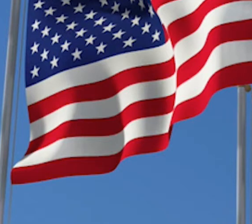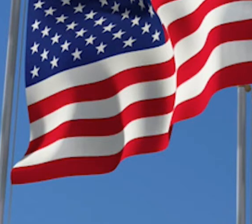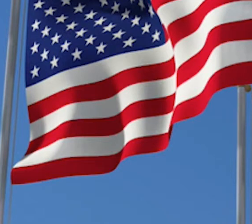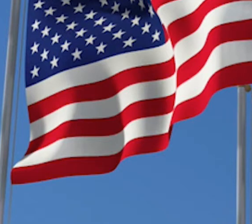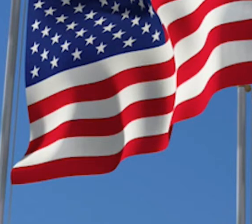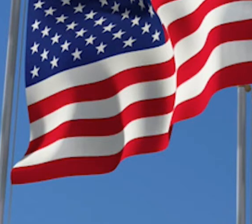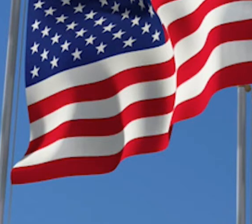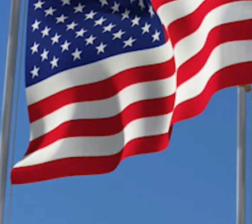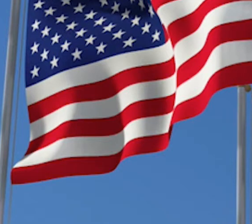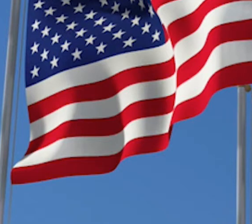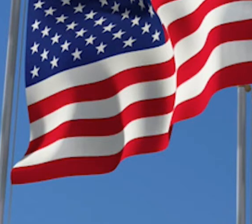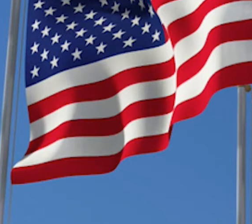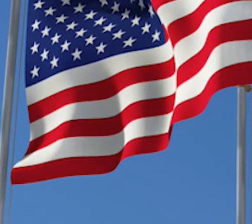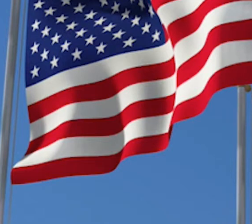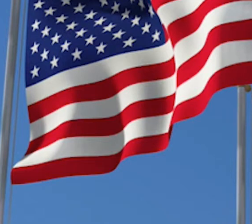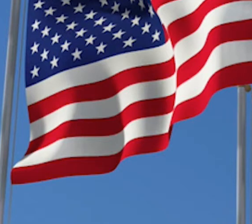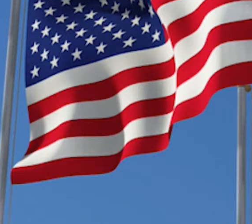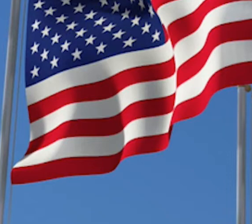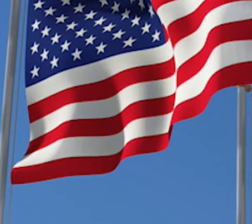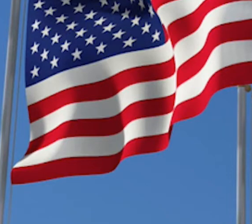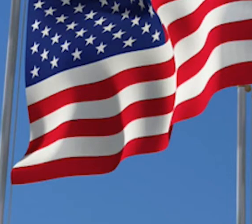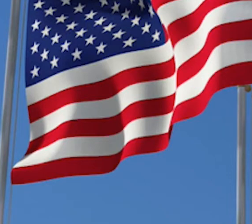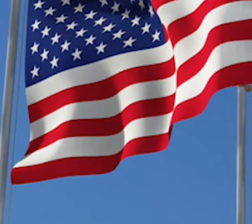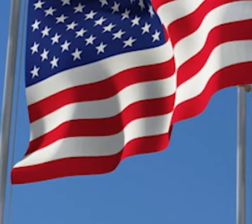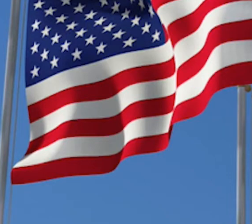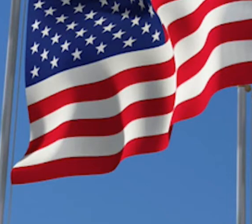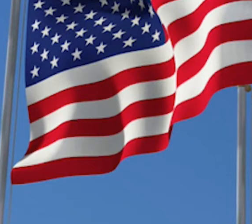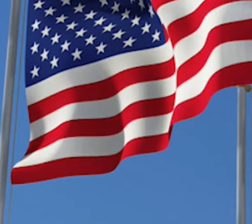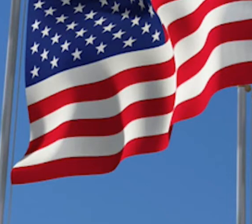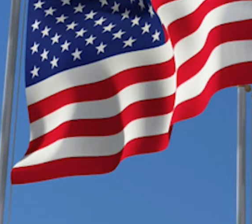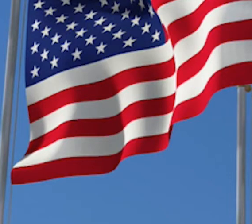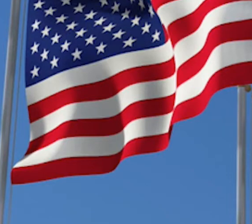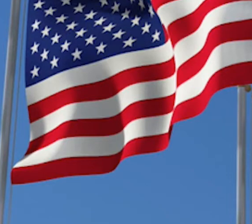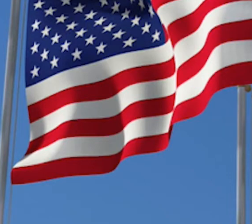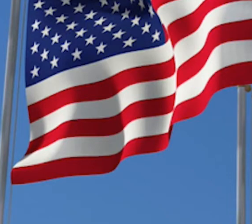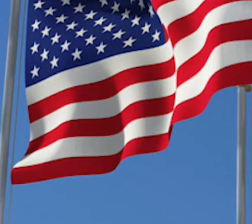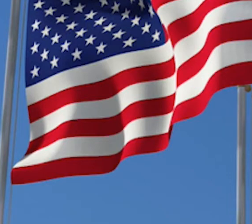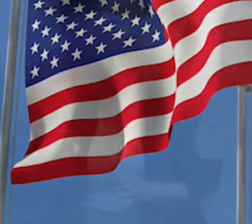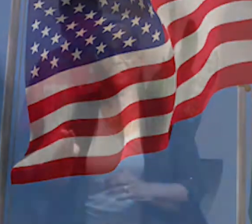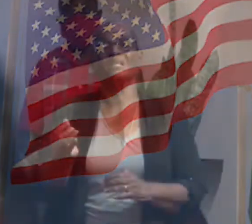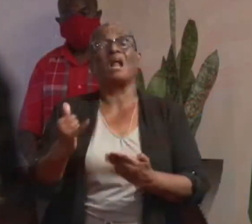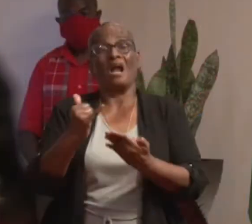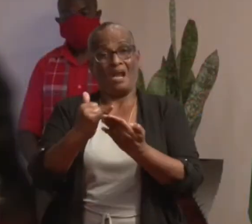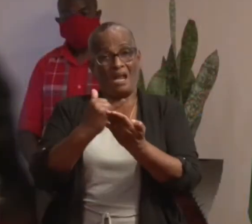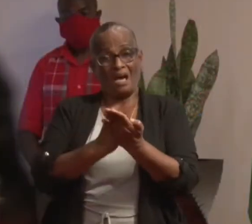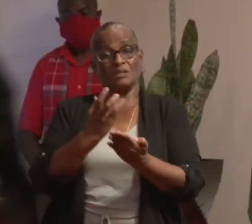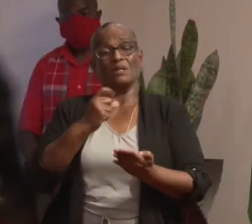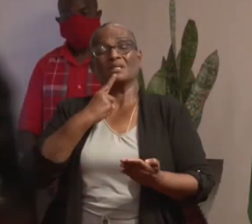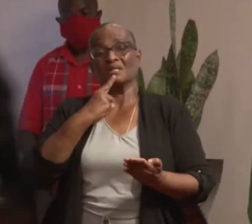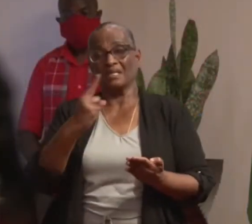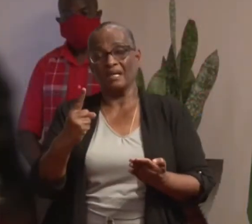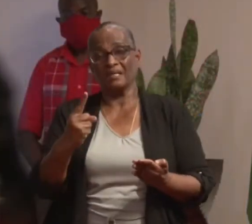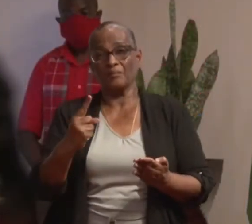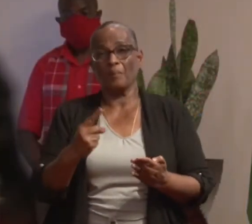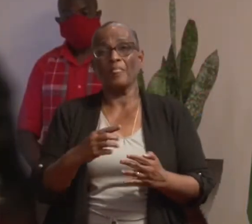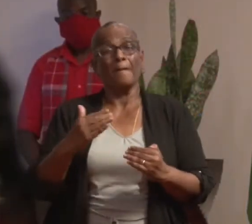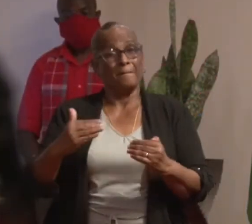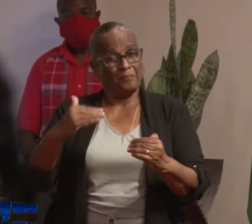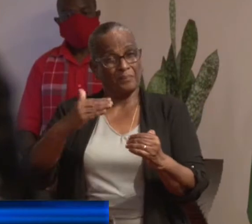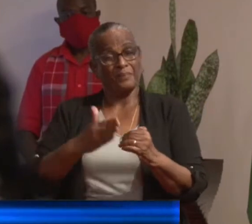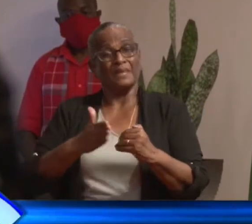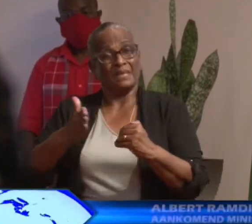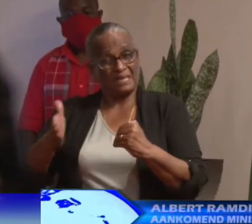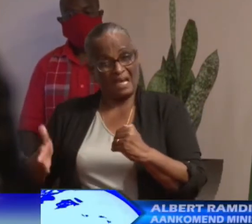de Nederlandse minister Mark Rutte een overleg plaats. Het laatste wat ik wil zeggen is dat naast